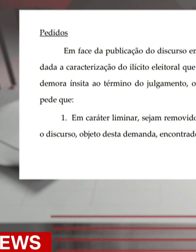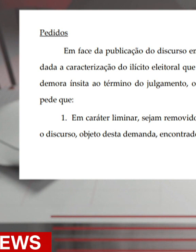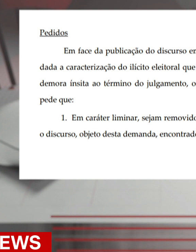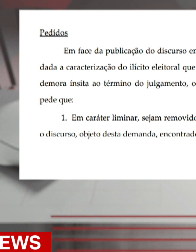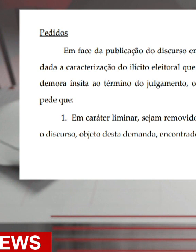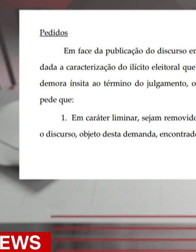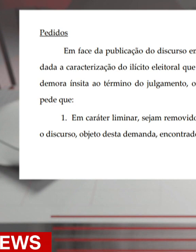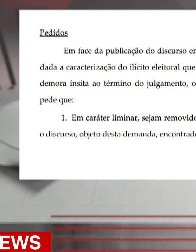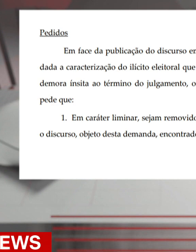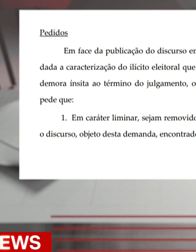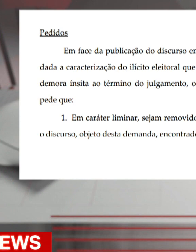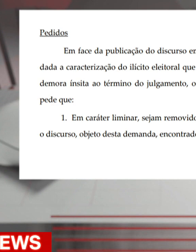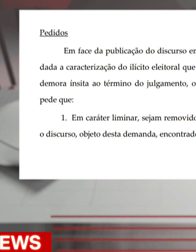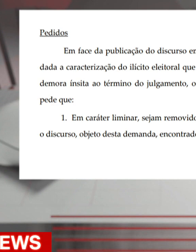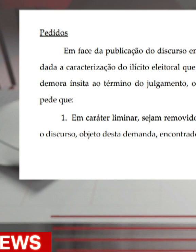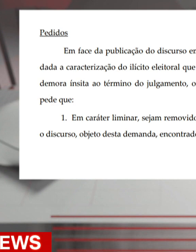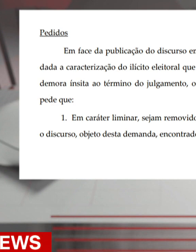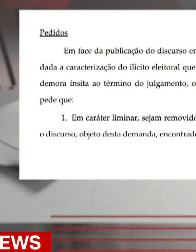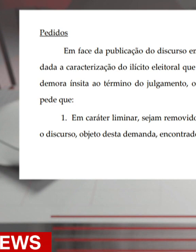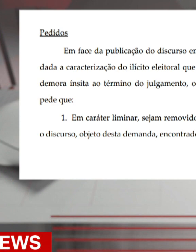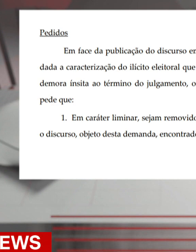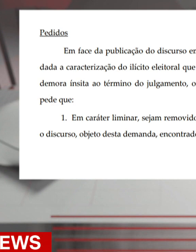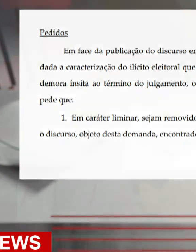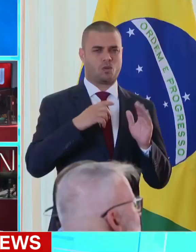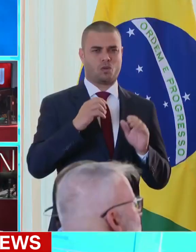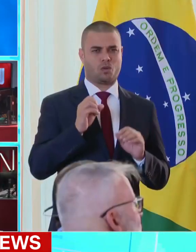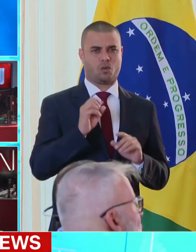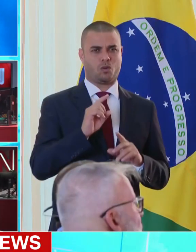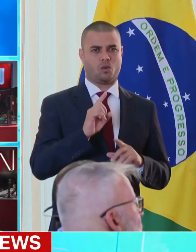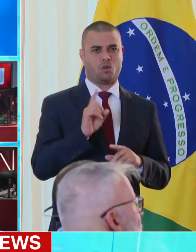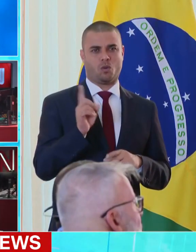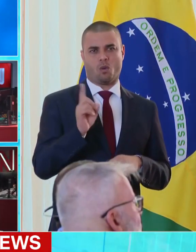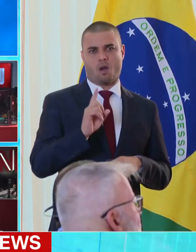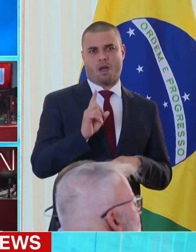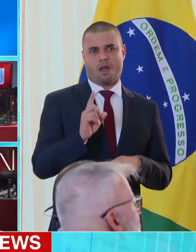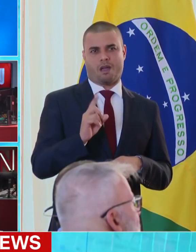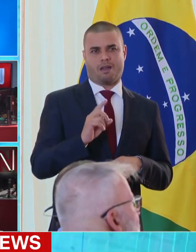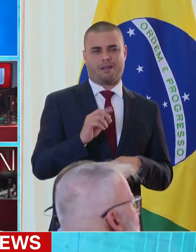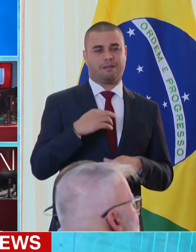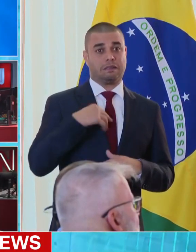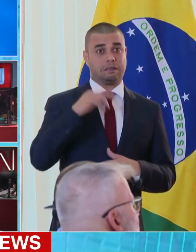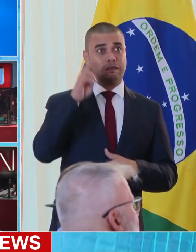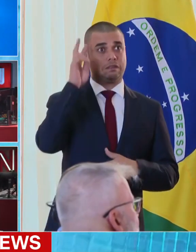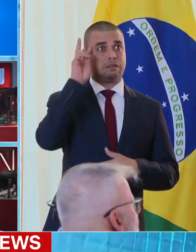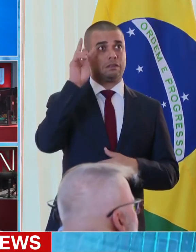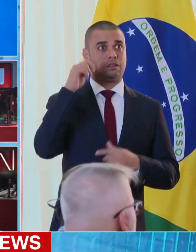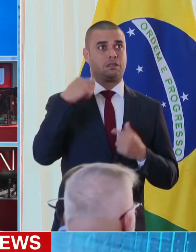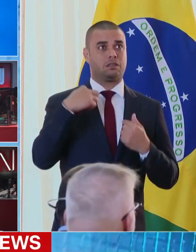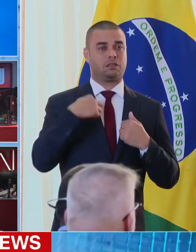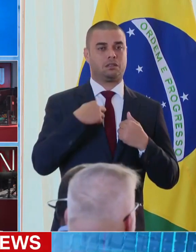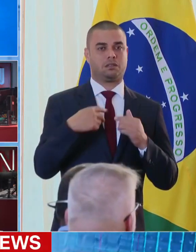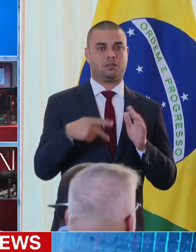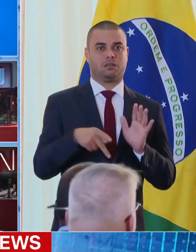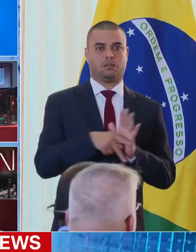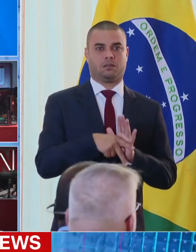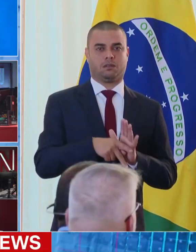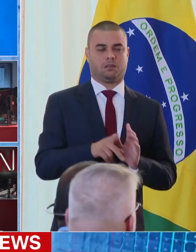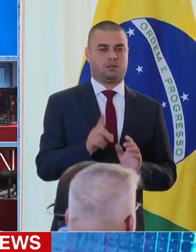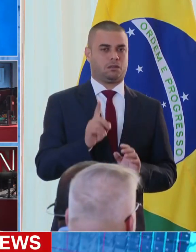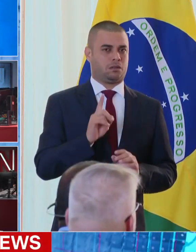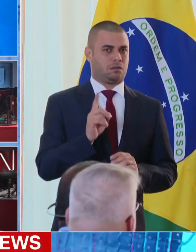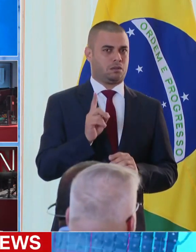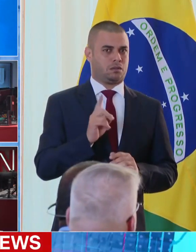e sobre as urnas eletrônicas não é uma manifestação bastante dura é a do Paulo Bonner né que o Daniel adjuto nos enviou aqui